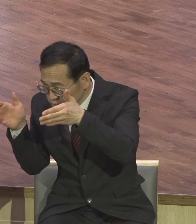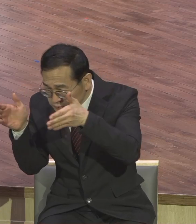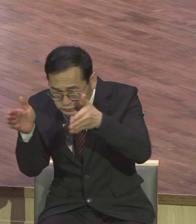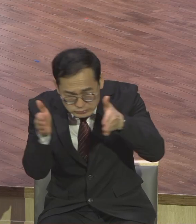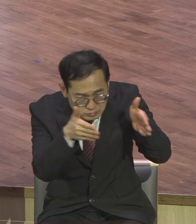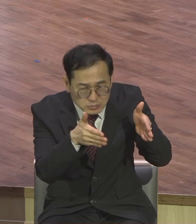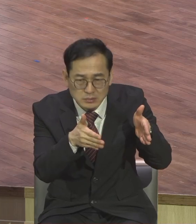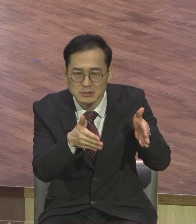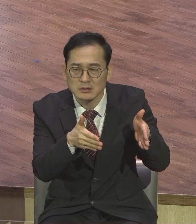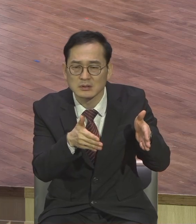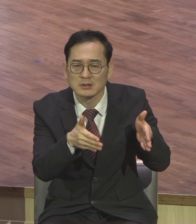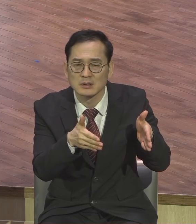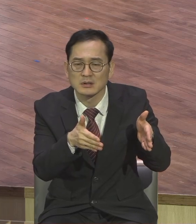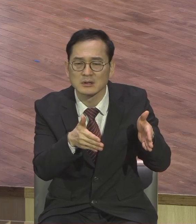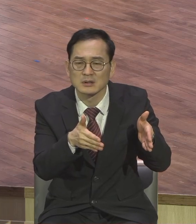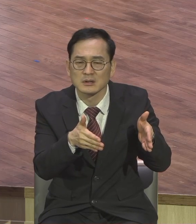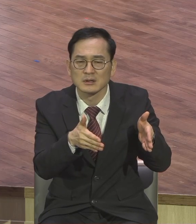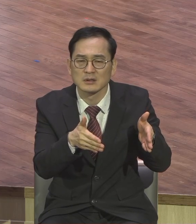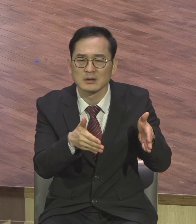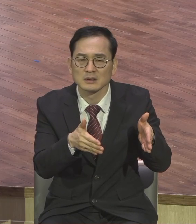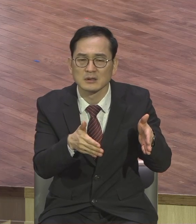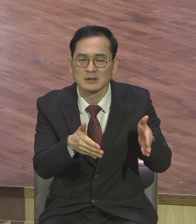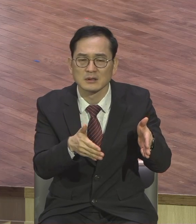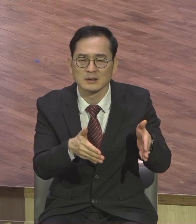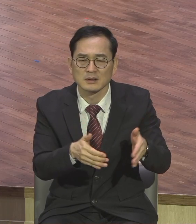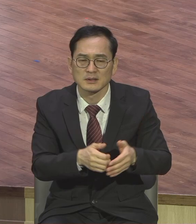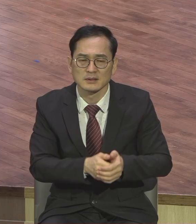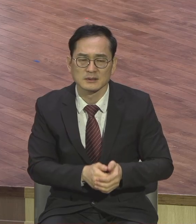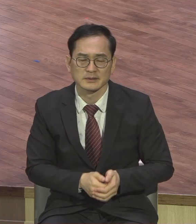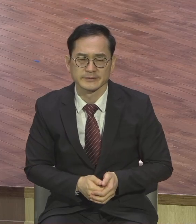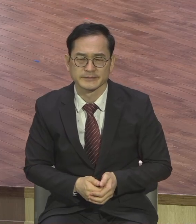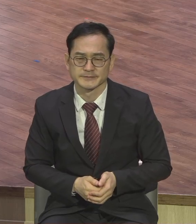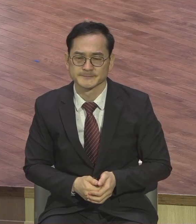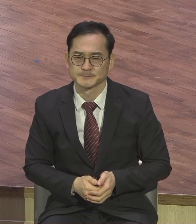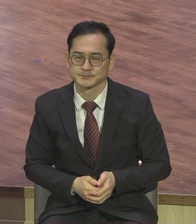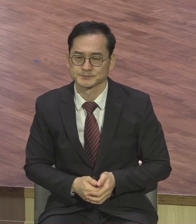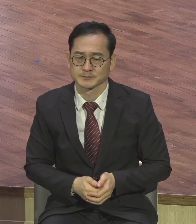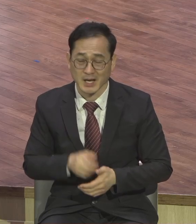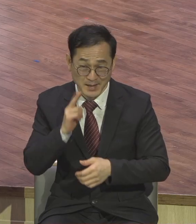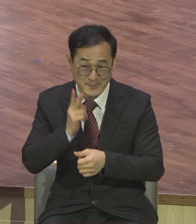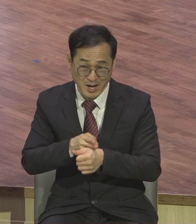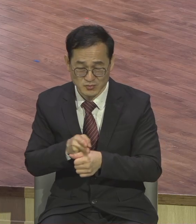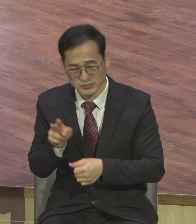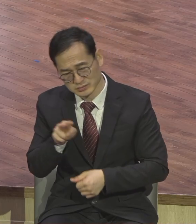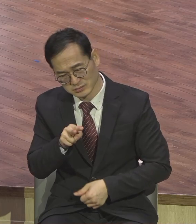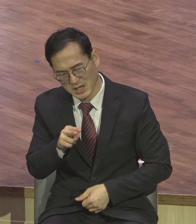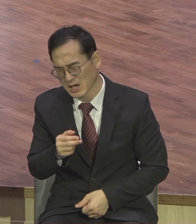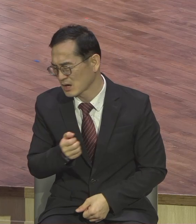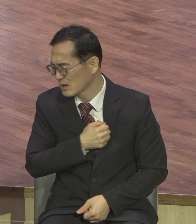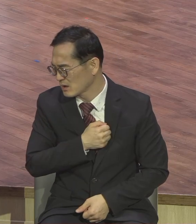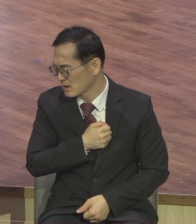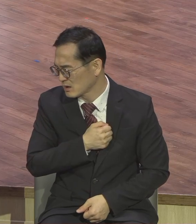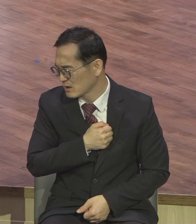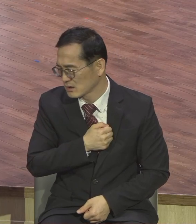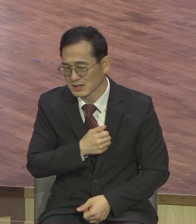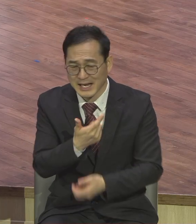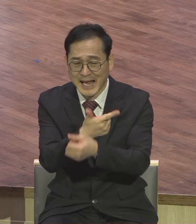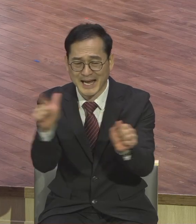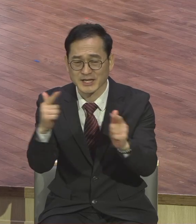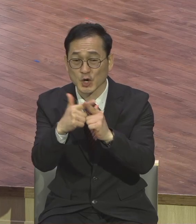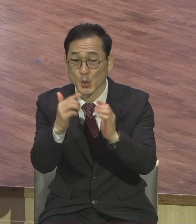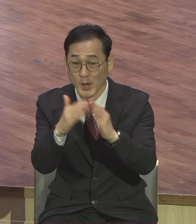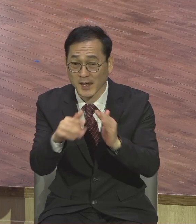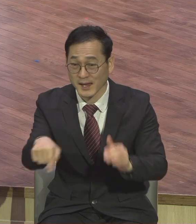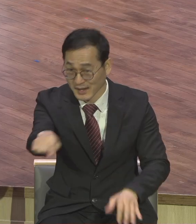인본주의라 그래요. 본론은 못 보게 만들어. 바울이 안타까운 것도 이 부분입니다. 바울이 갈라디아 교회